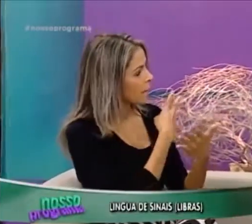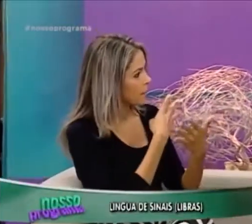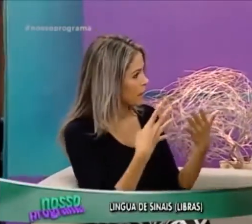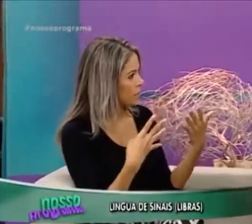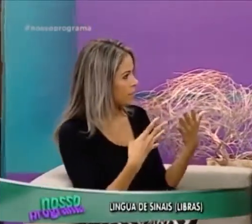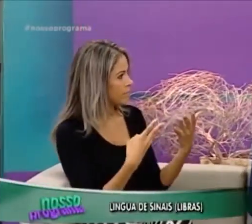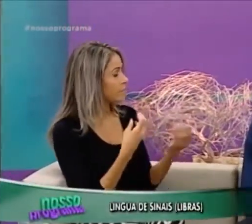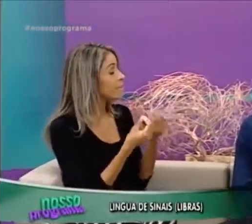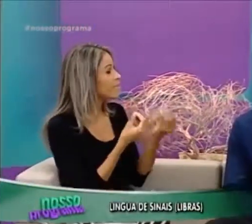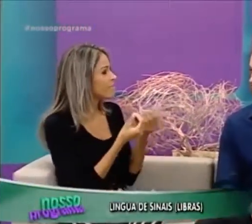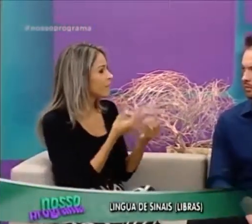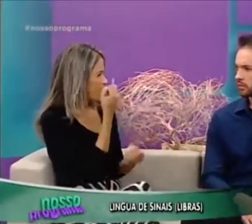sinais?